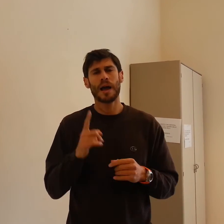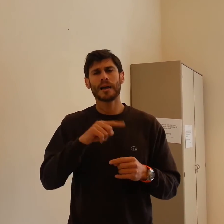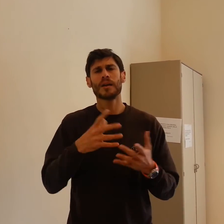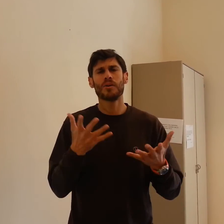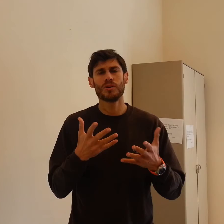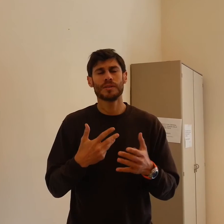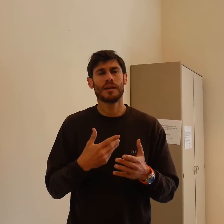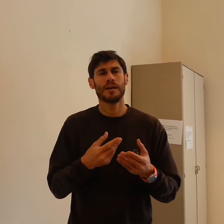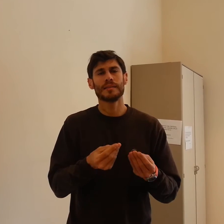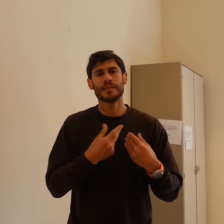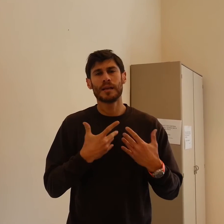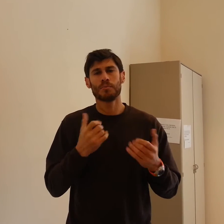appieno.